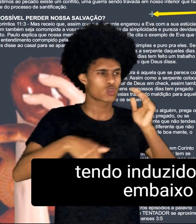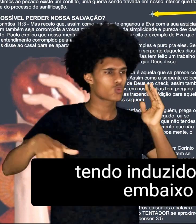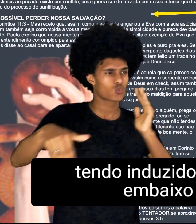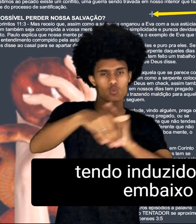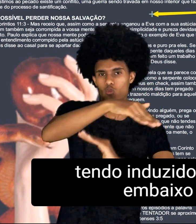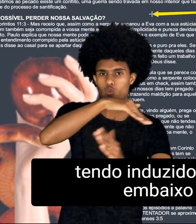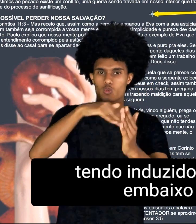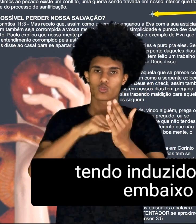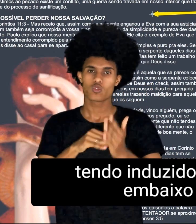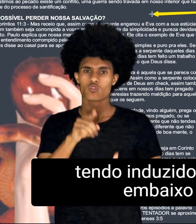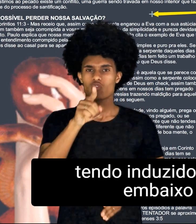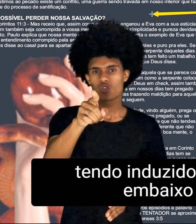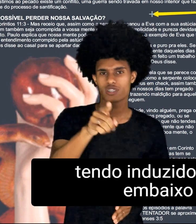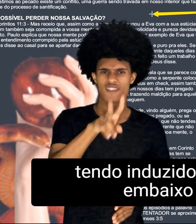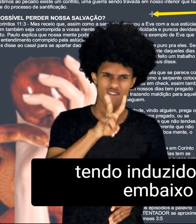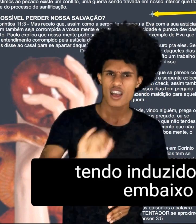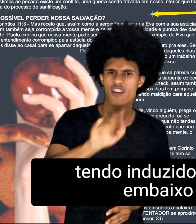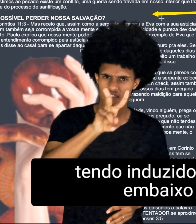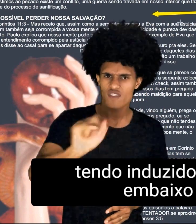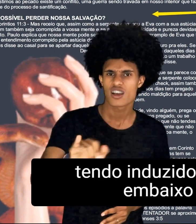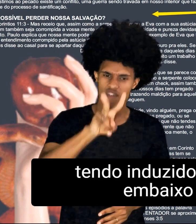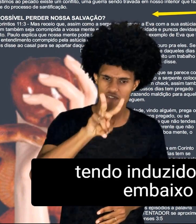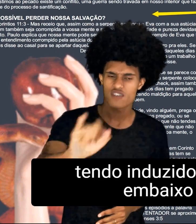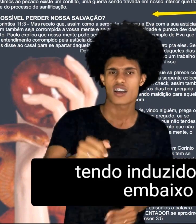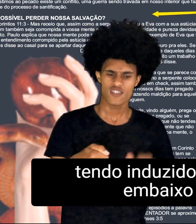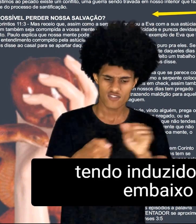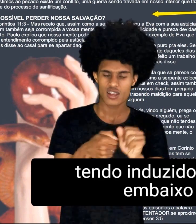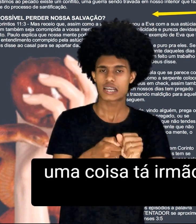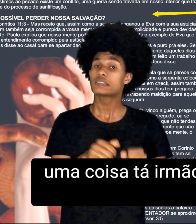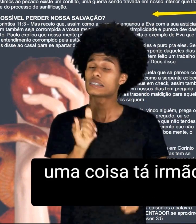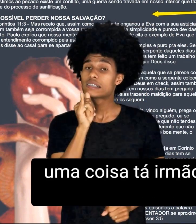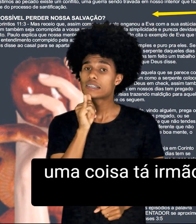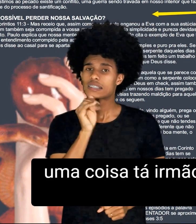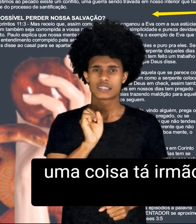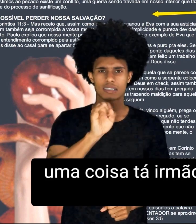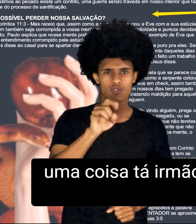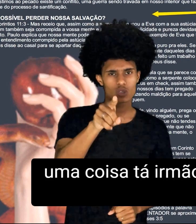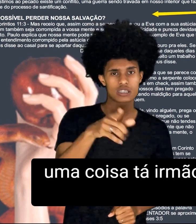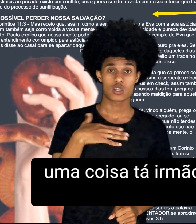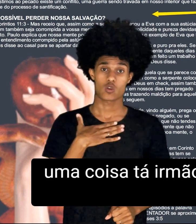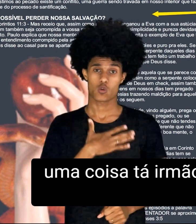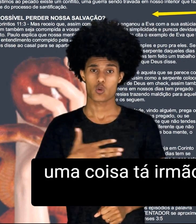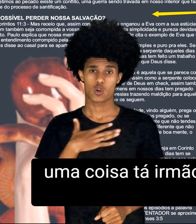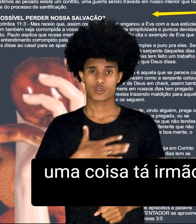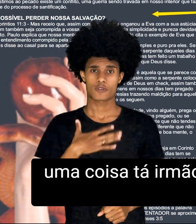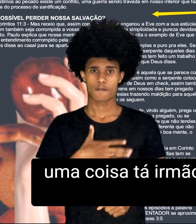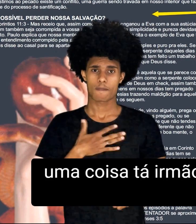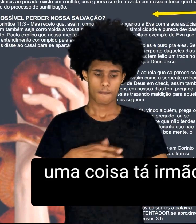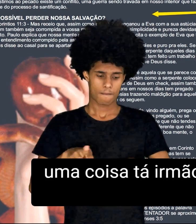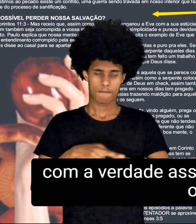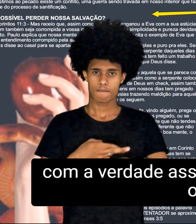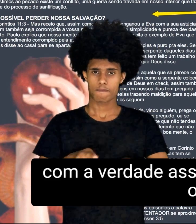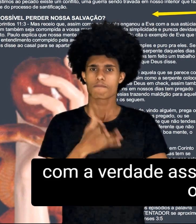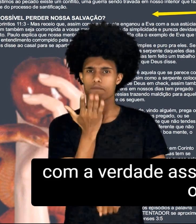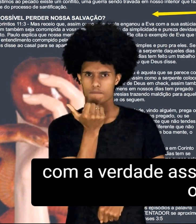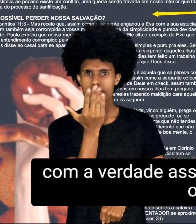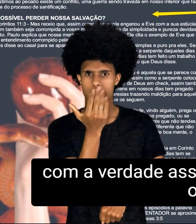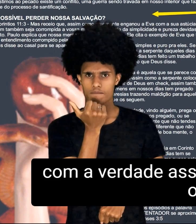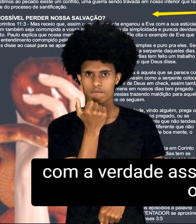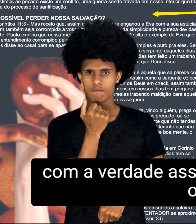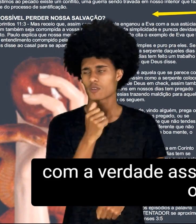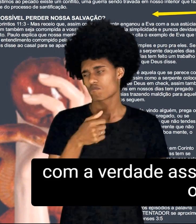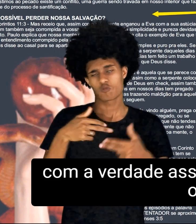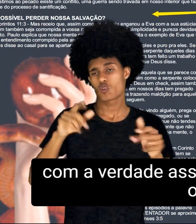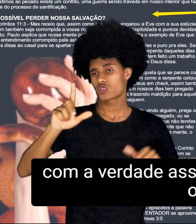que têm induzido o povo à mentira, tá? Aqui embaixo, olha só, eu aprendi uma coisa, tá, irmãos? A pior mentira é aquela que se parece com a verdade. Assim